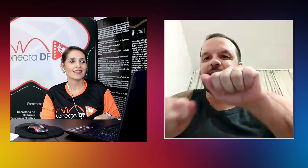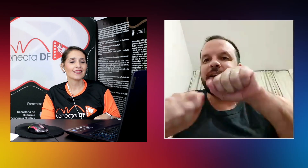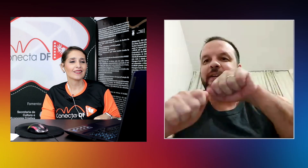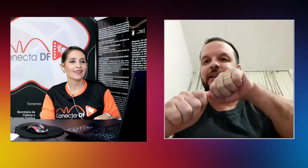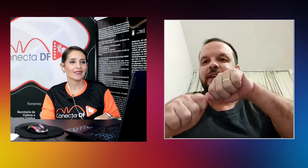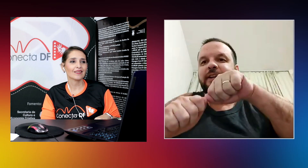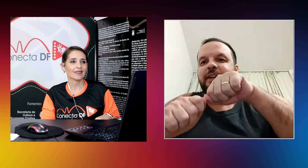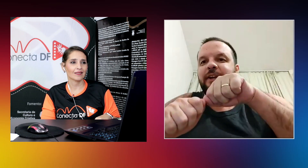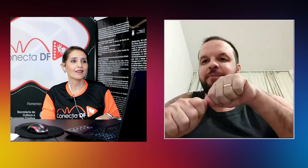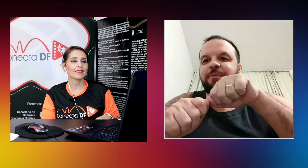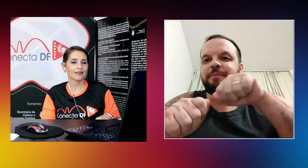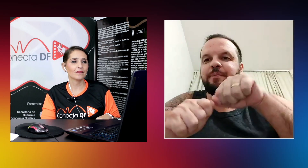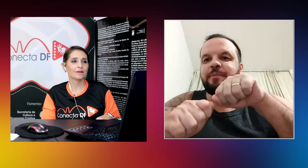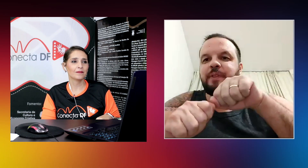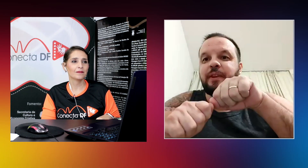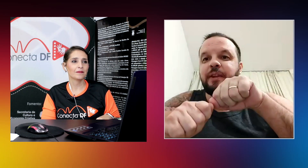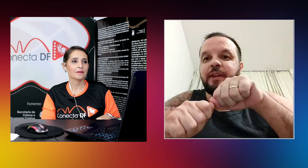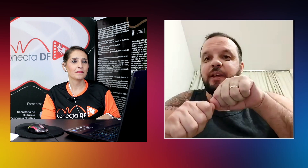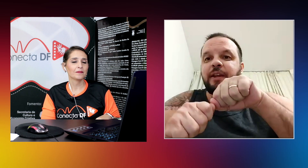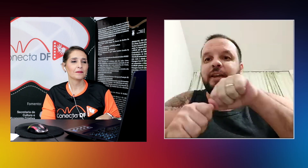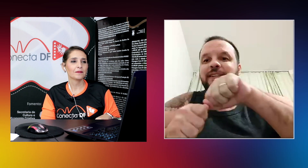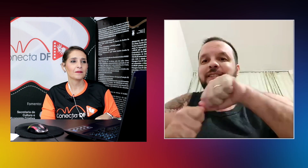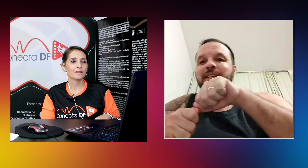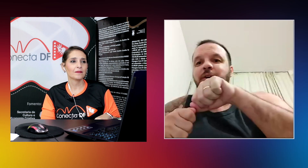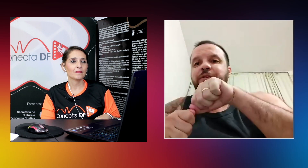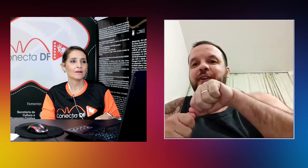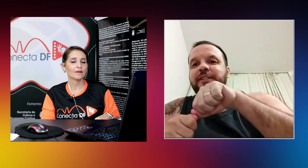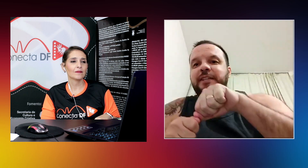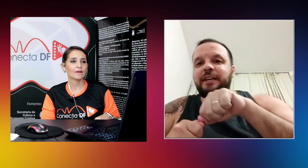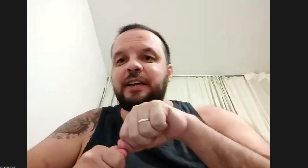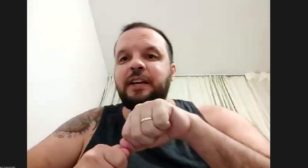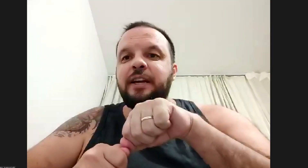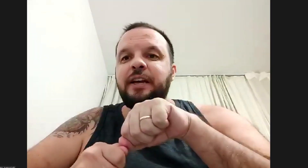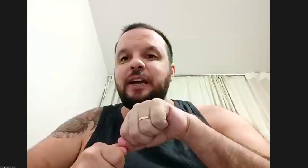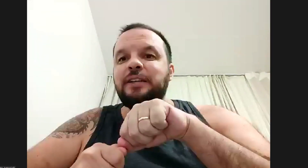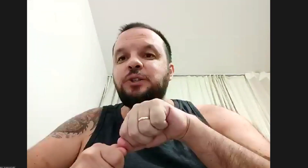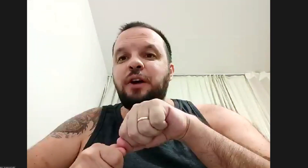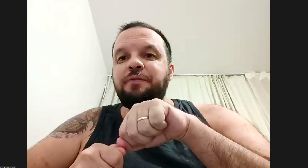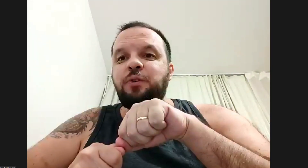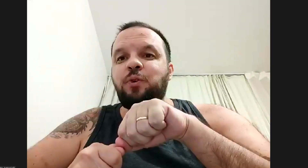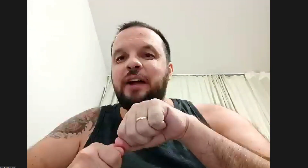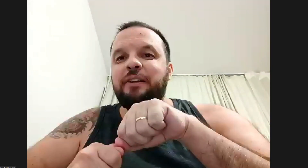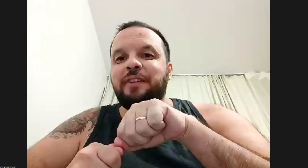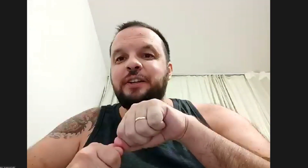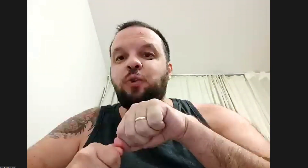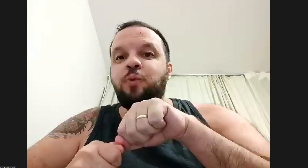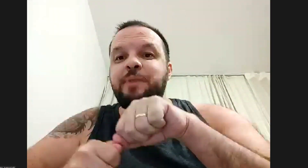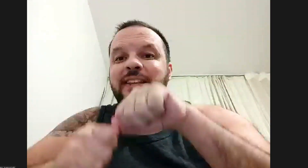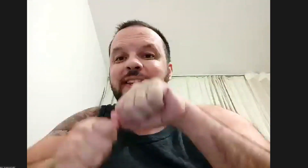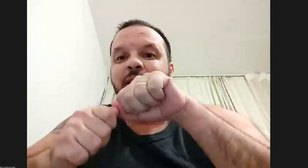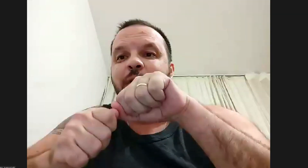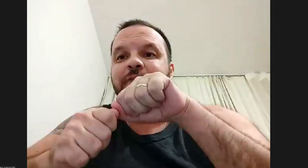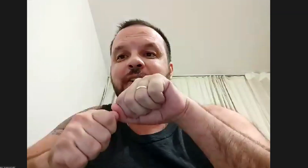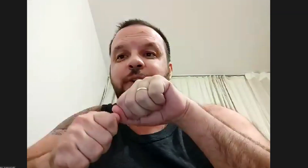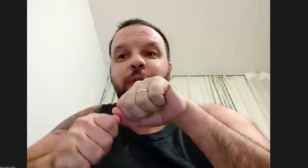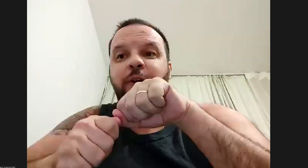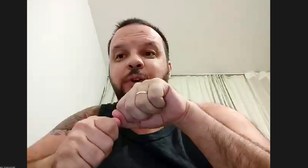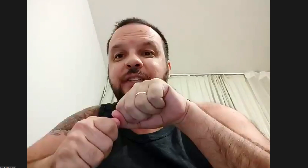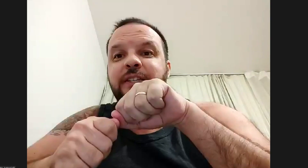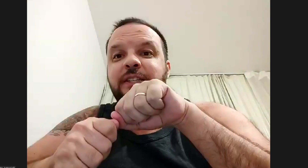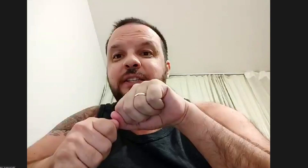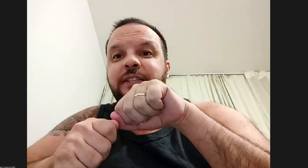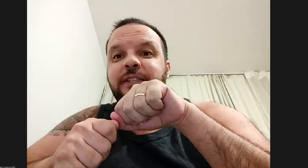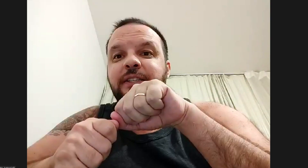fazer, né? Uhum. Esse sinal de fazer é só vinculado a fazer comida ou é fazer qualquer